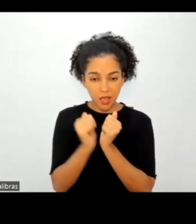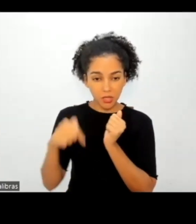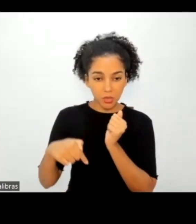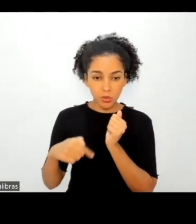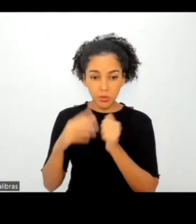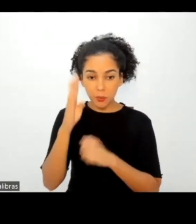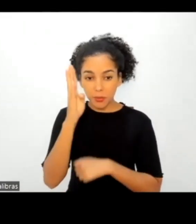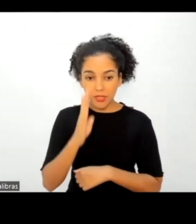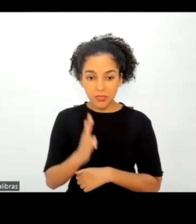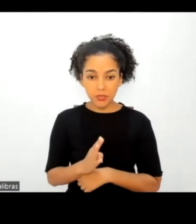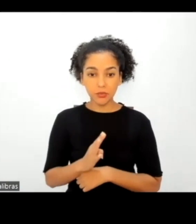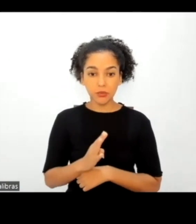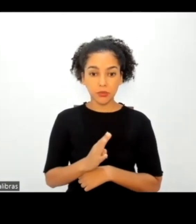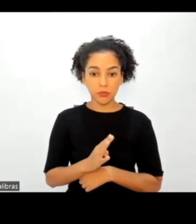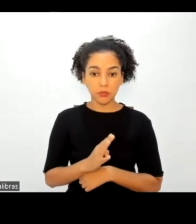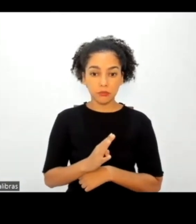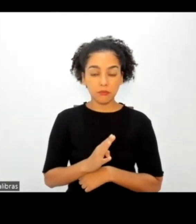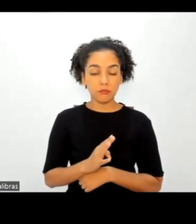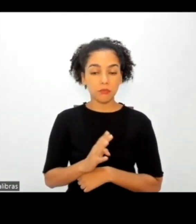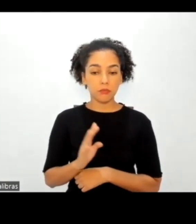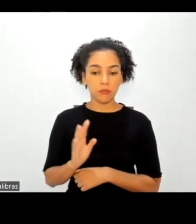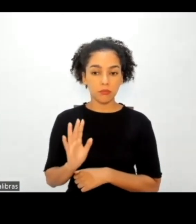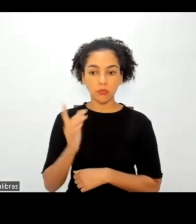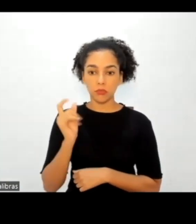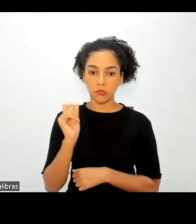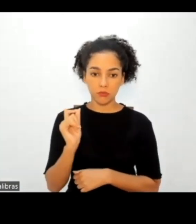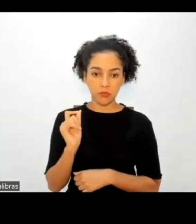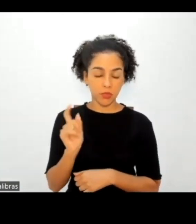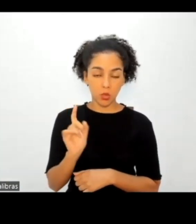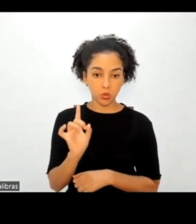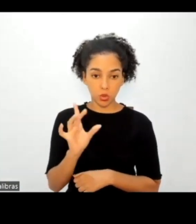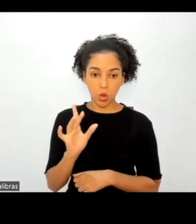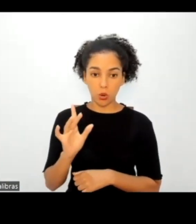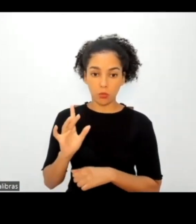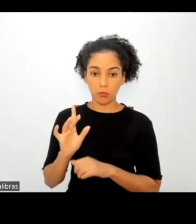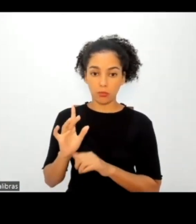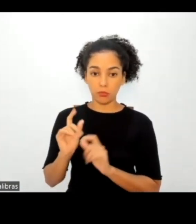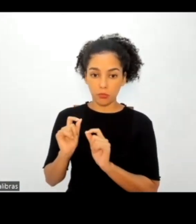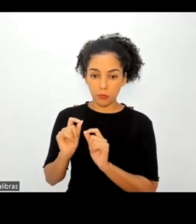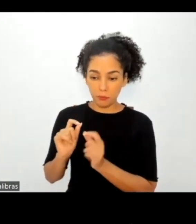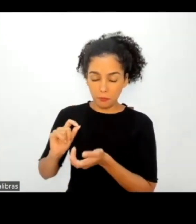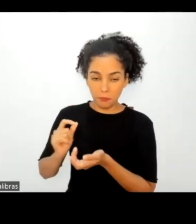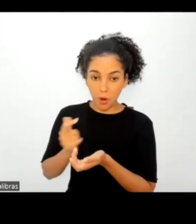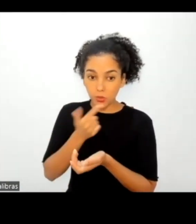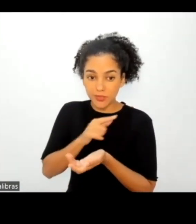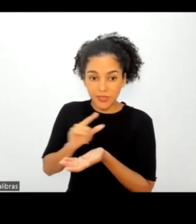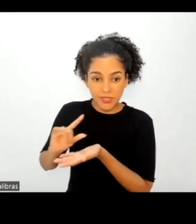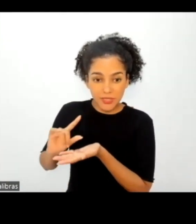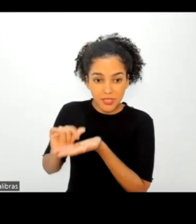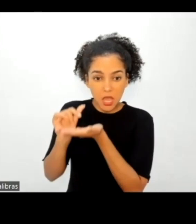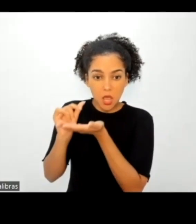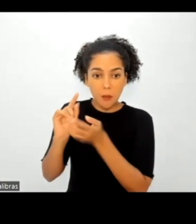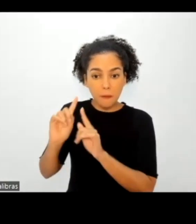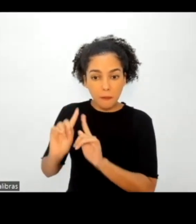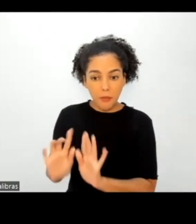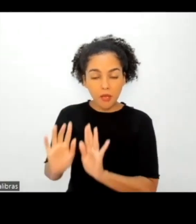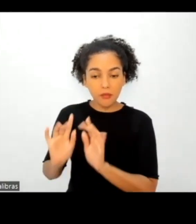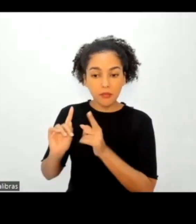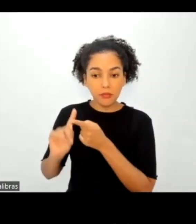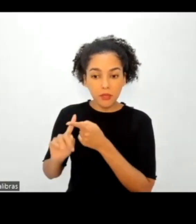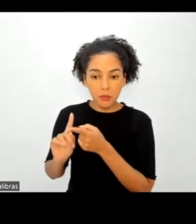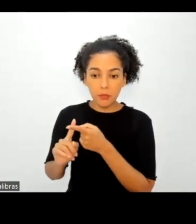foi a pedra de toque não só para a acumulação, né, primitiva de capitais, mas também e sobretudo para a